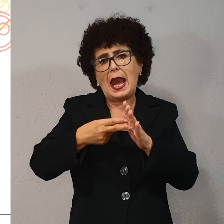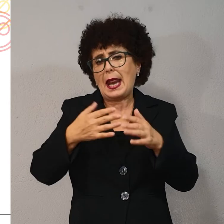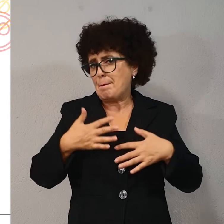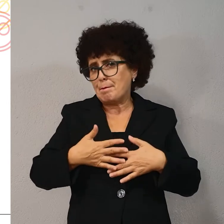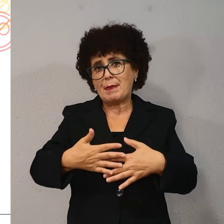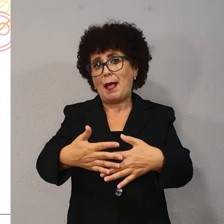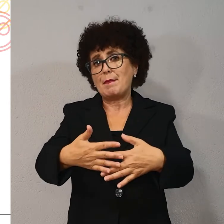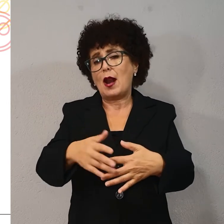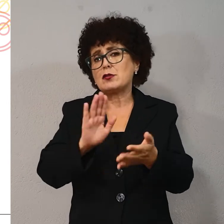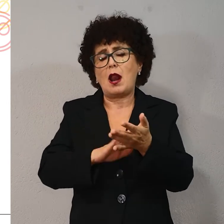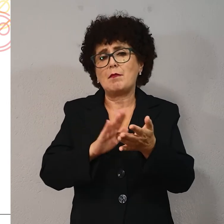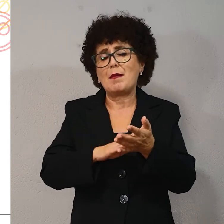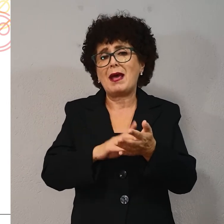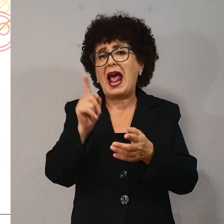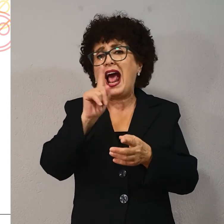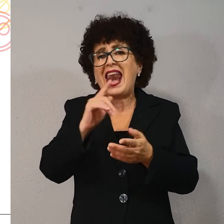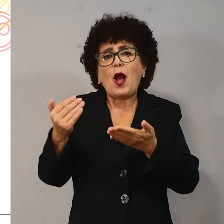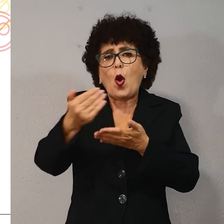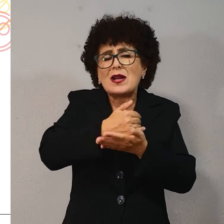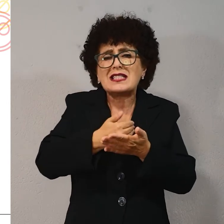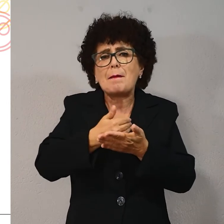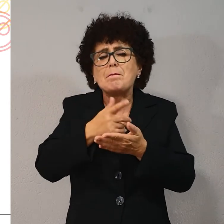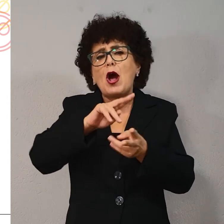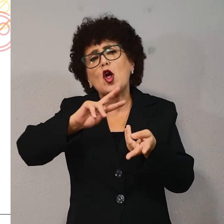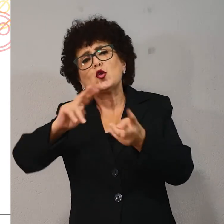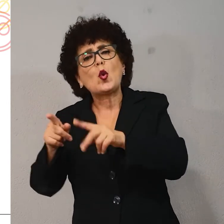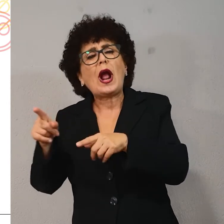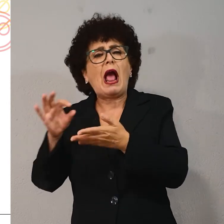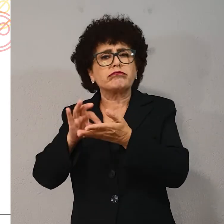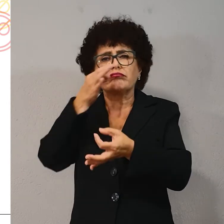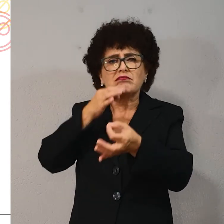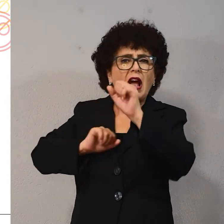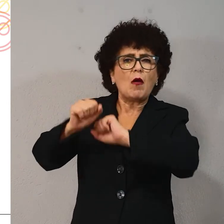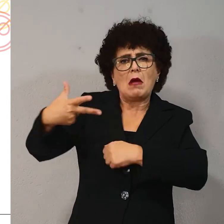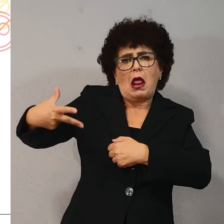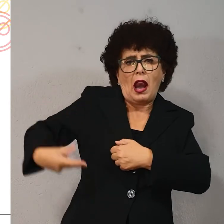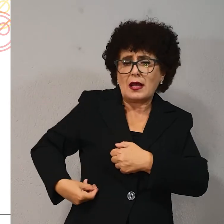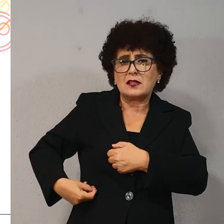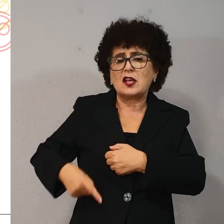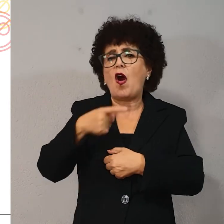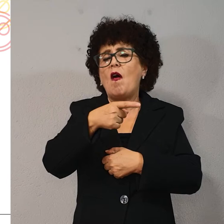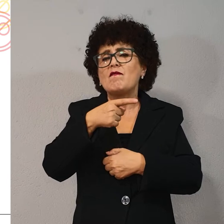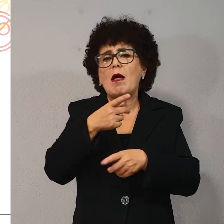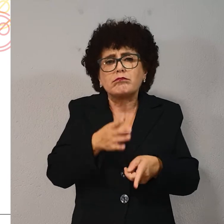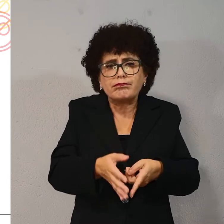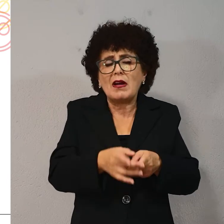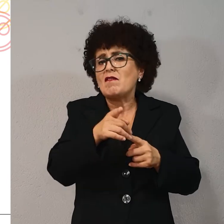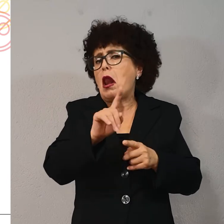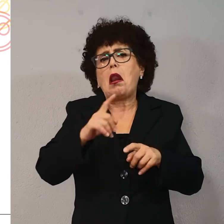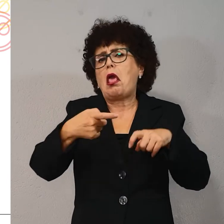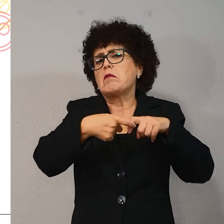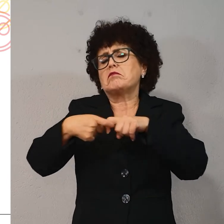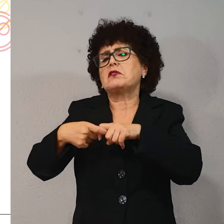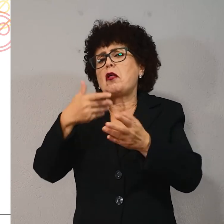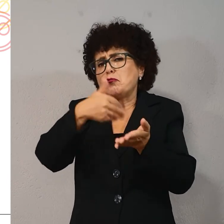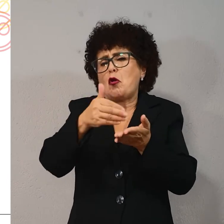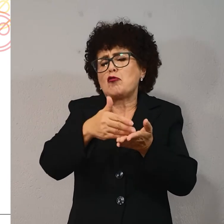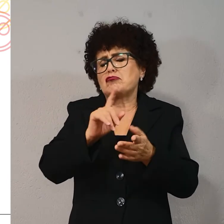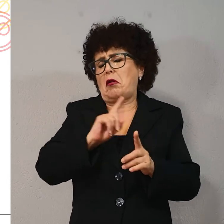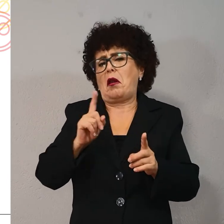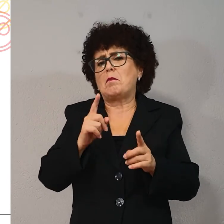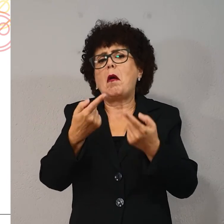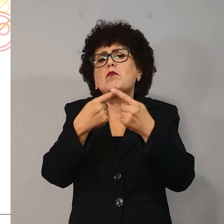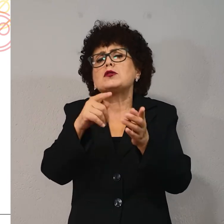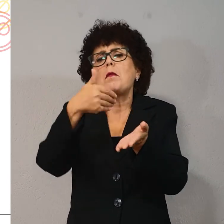во споредба со некористење на каков било метод на контрацепција. Употребата не е врзана со трошок и